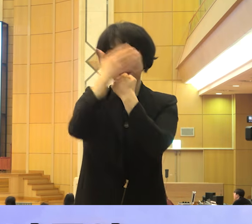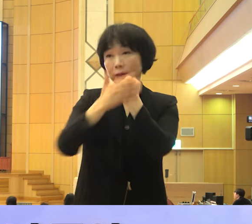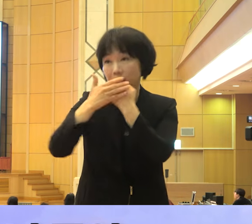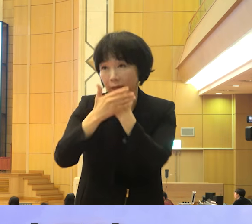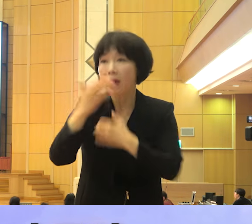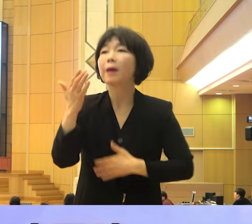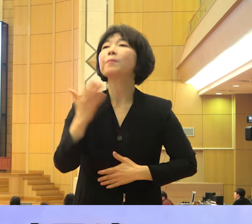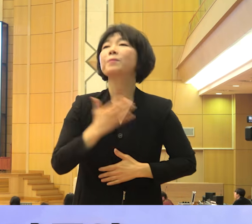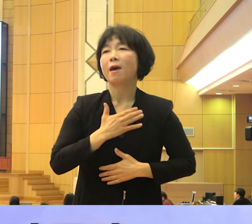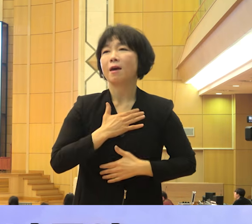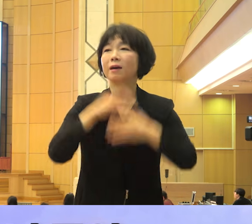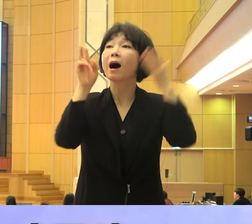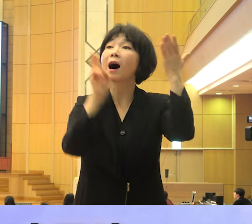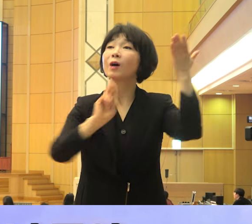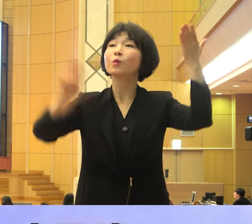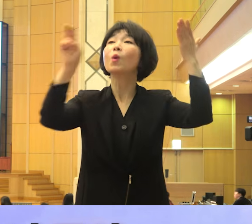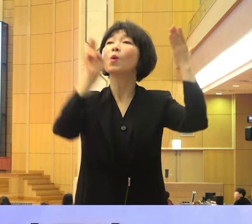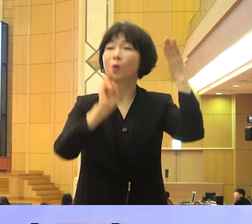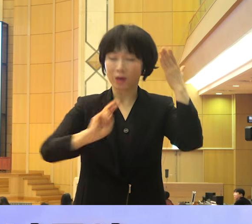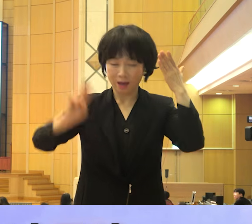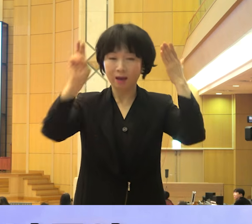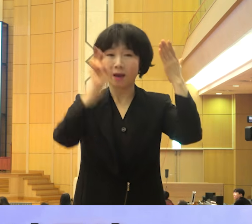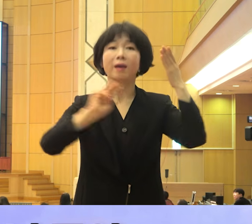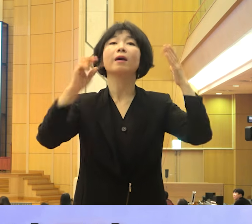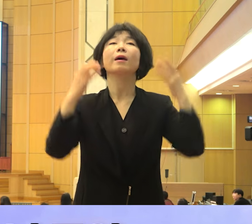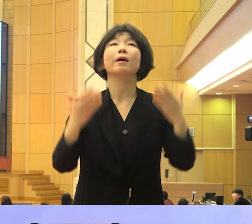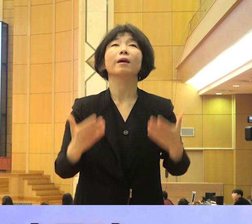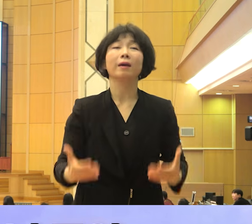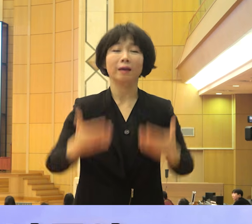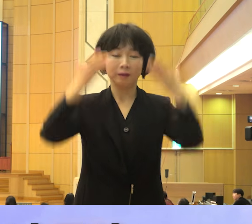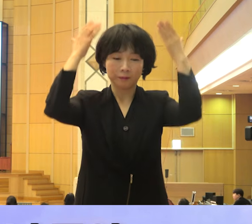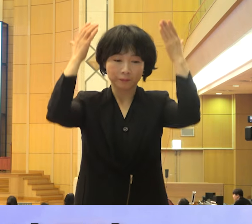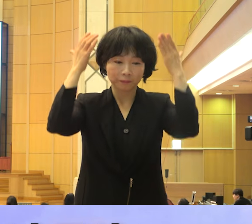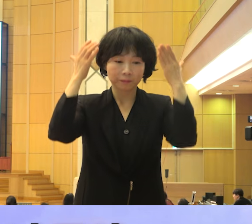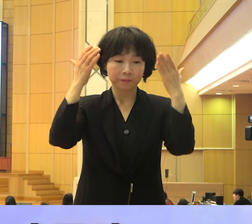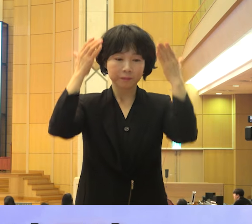아버지 은혜 내가 노래해.